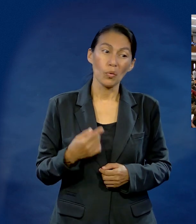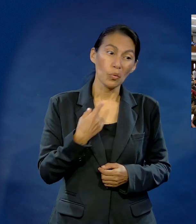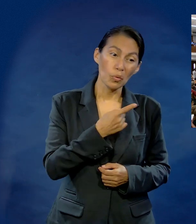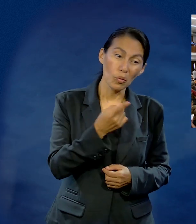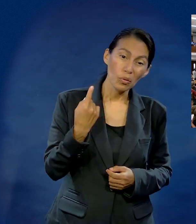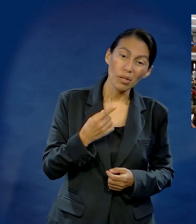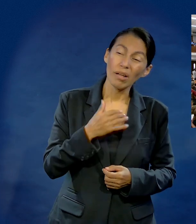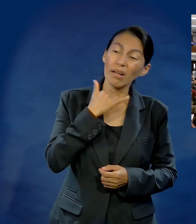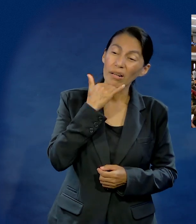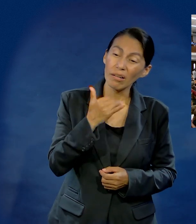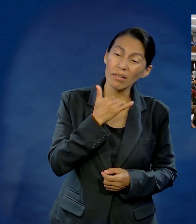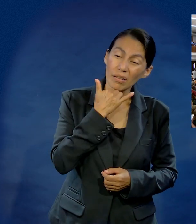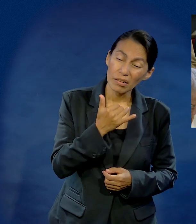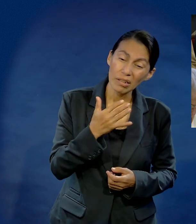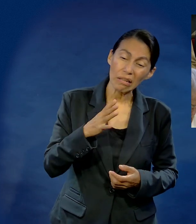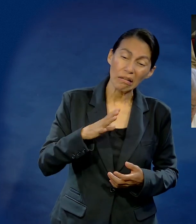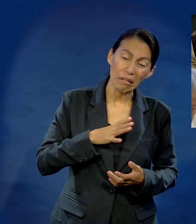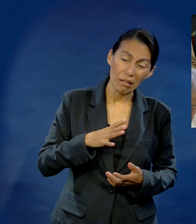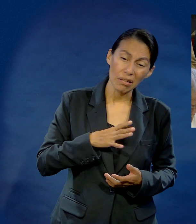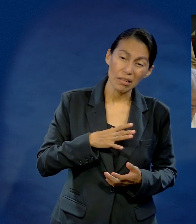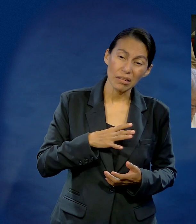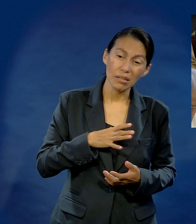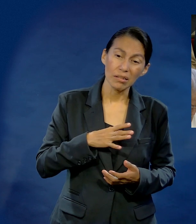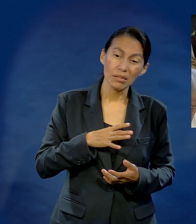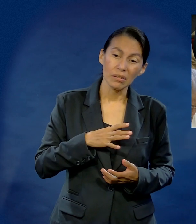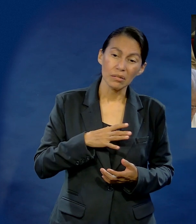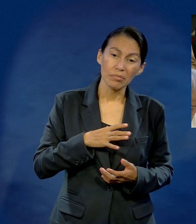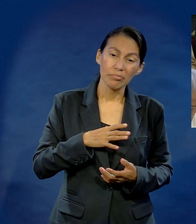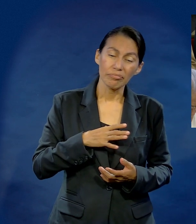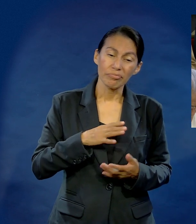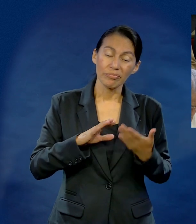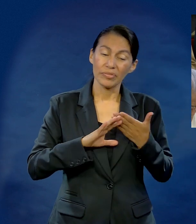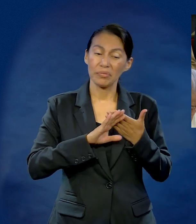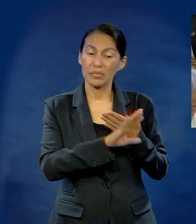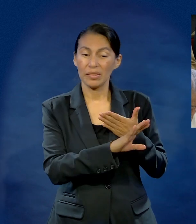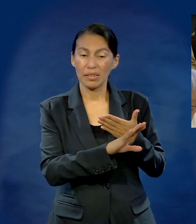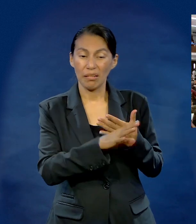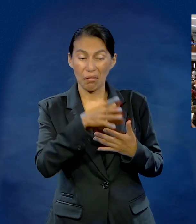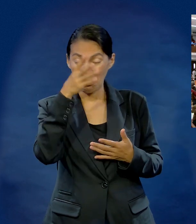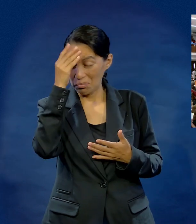Abraham hace lo mismo que la vez anterior. Oye,